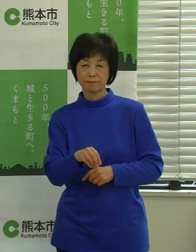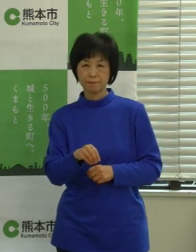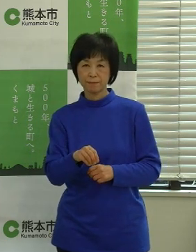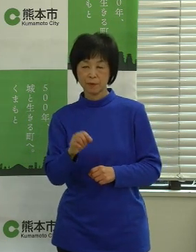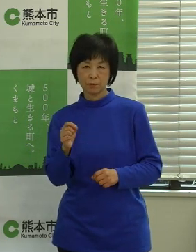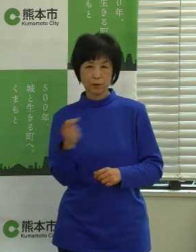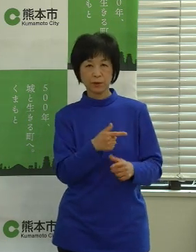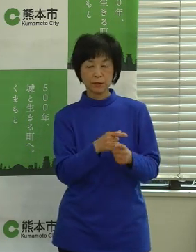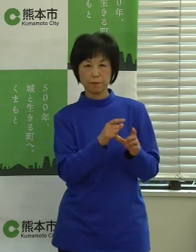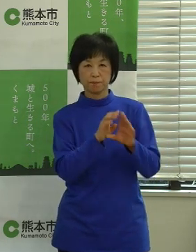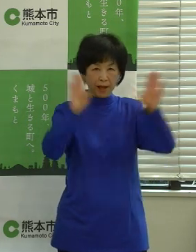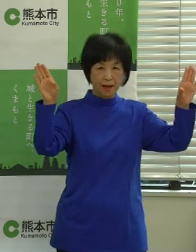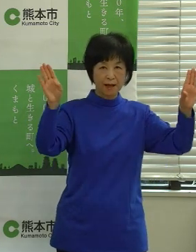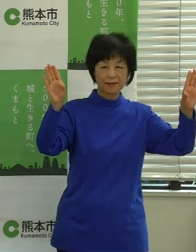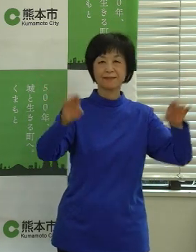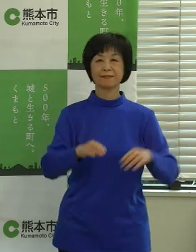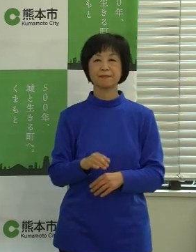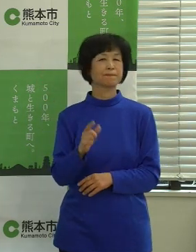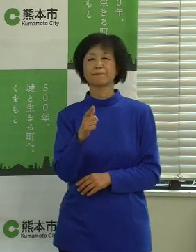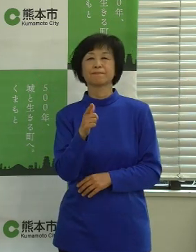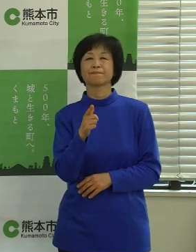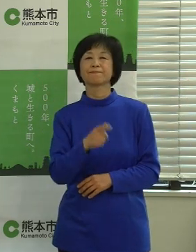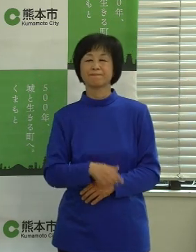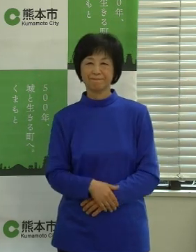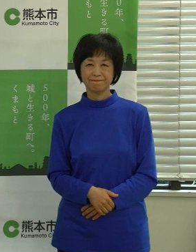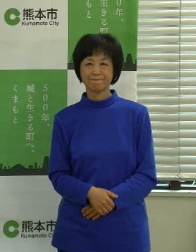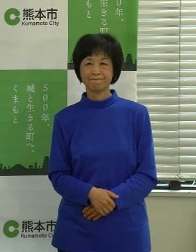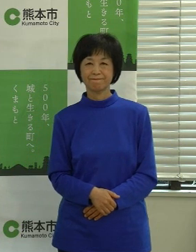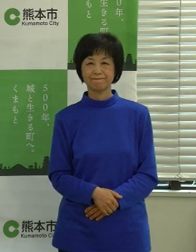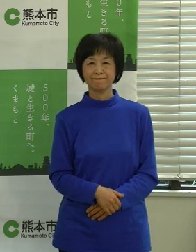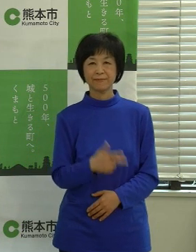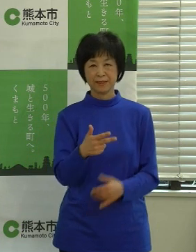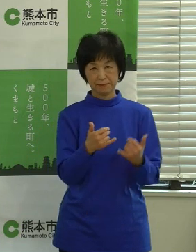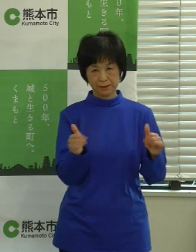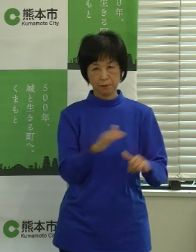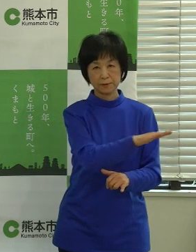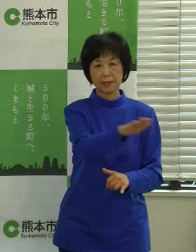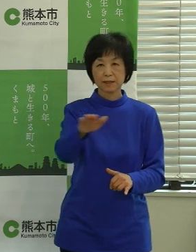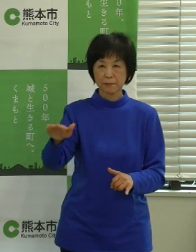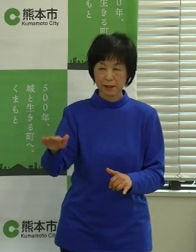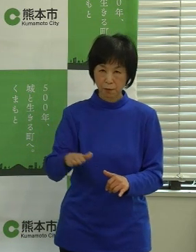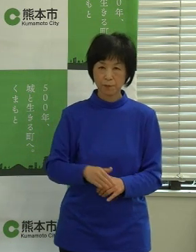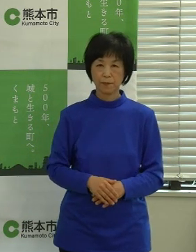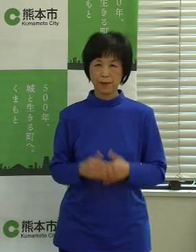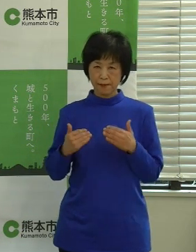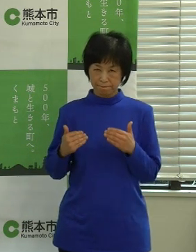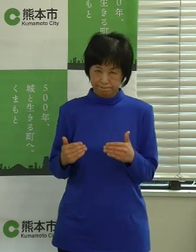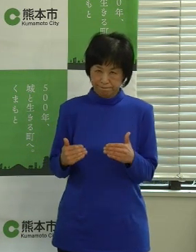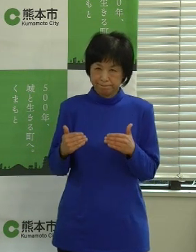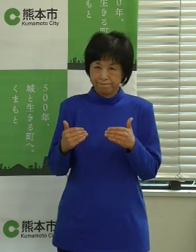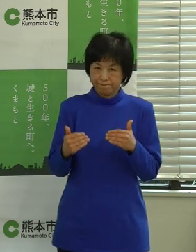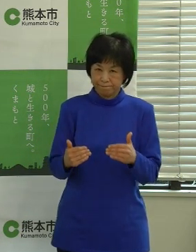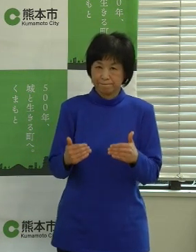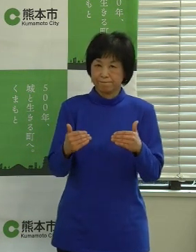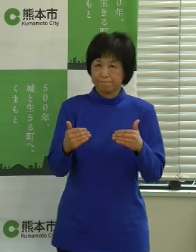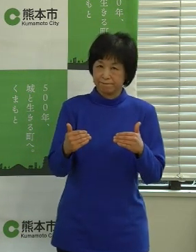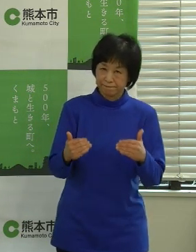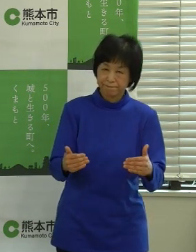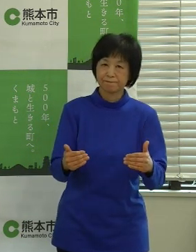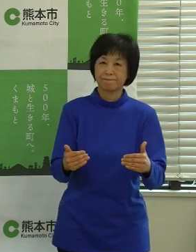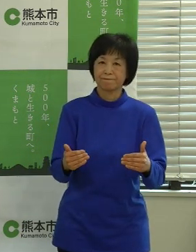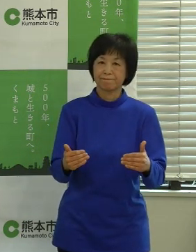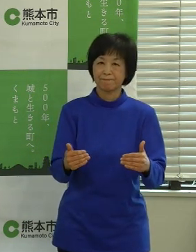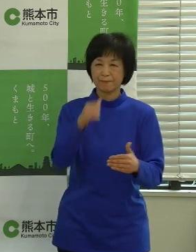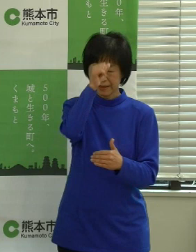というわけじゃなくて、皆さんの慎重な行動がですね、非常に今後重要になってくるというふうに思います